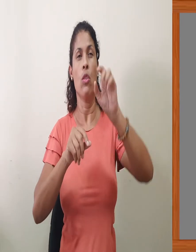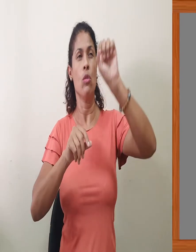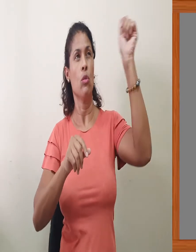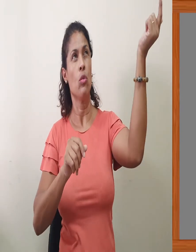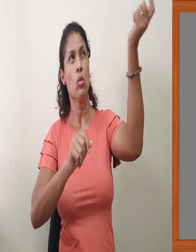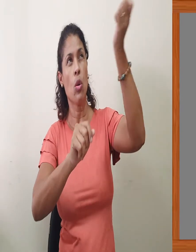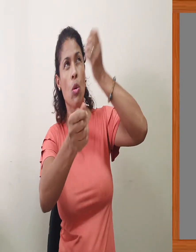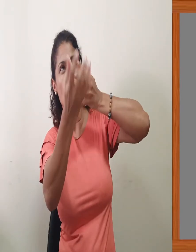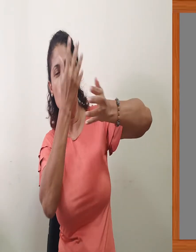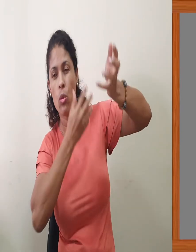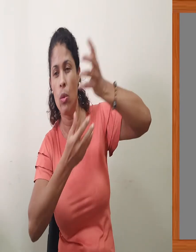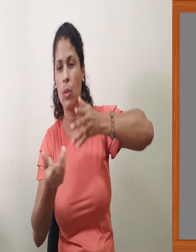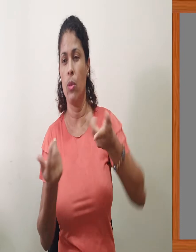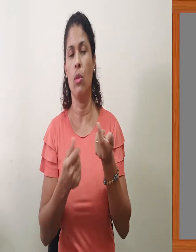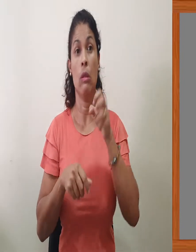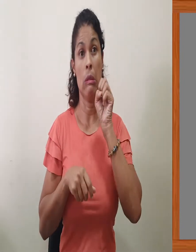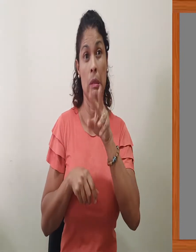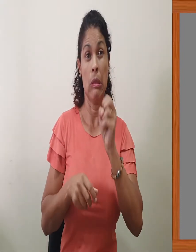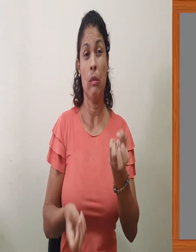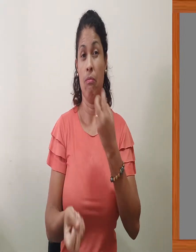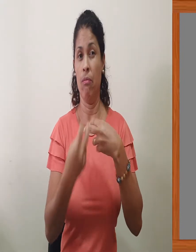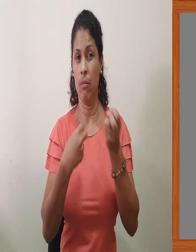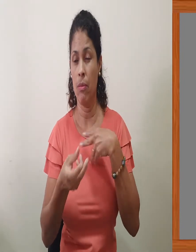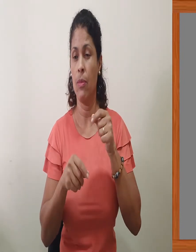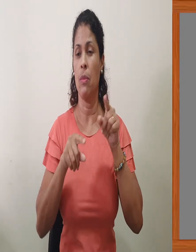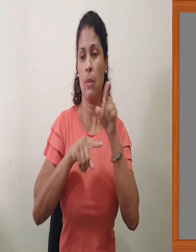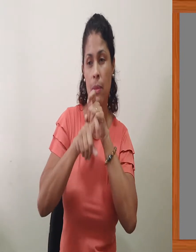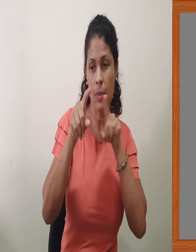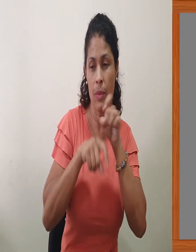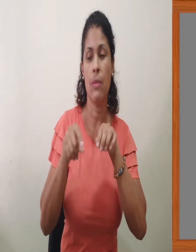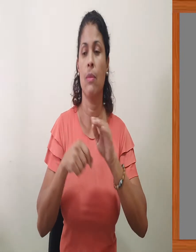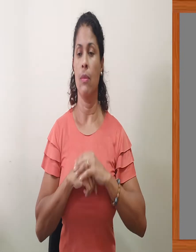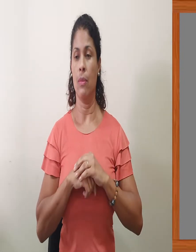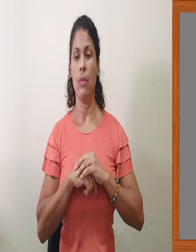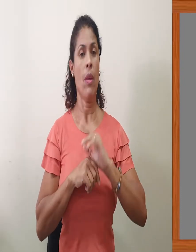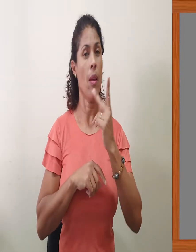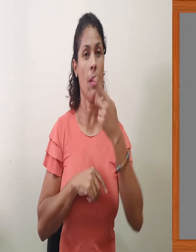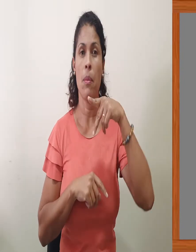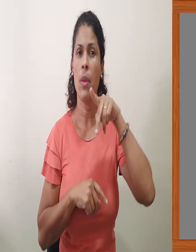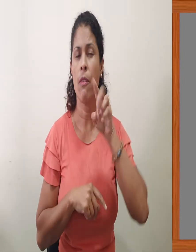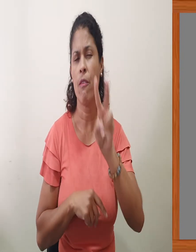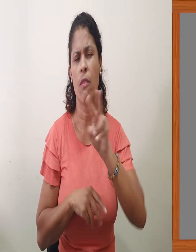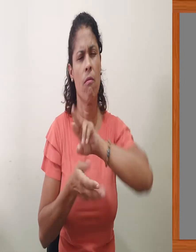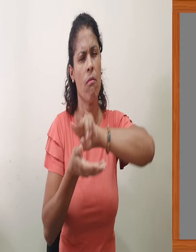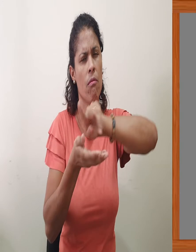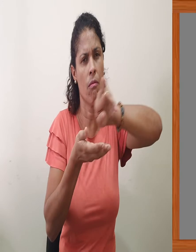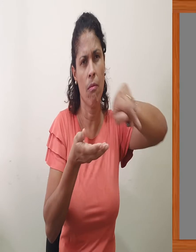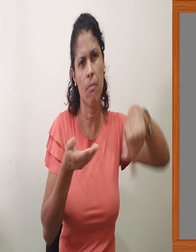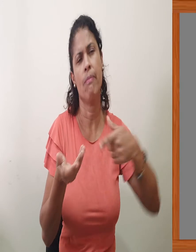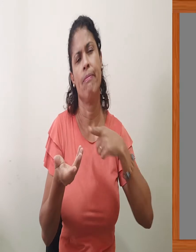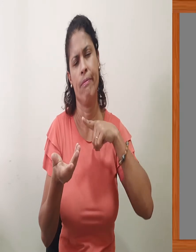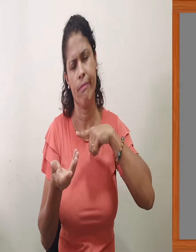Os fatores epigenéticos estão relacionados à exposição à poluição, às substâncias